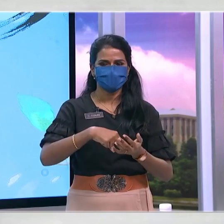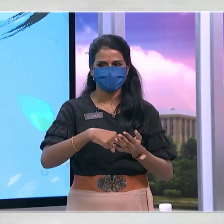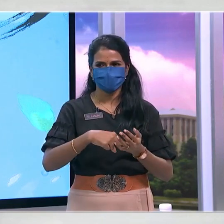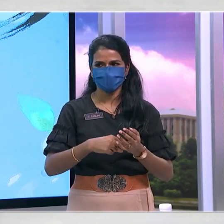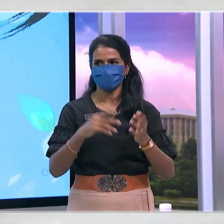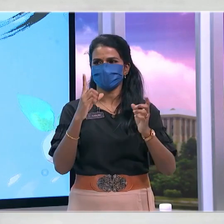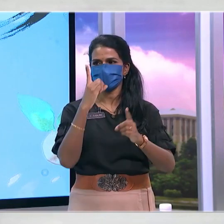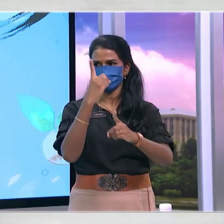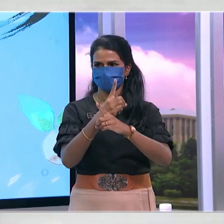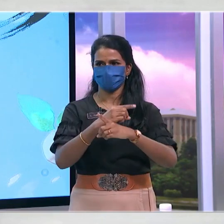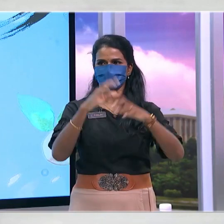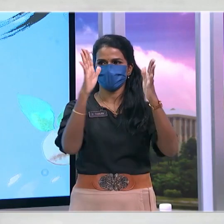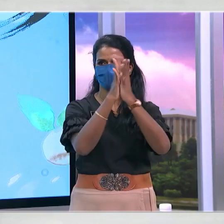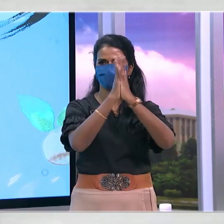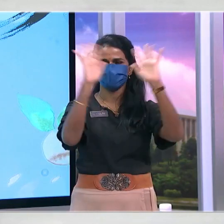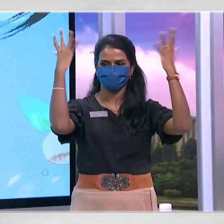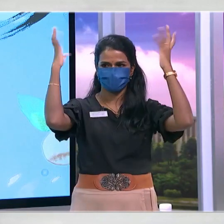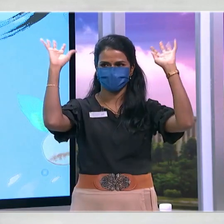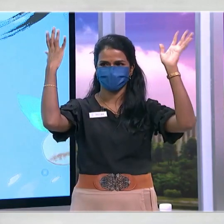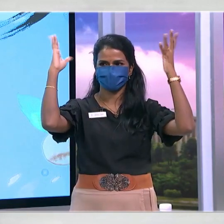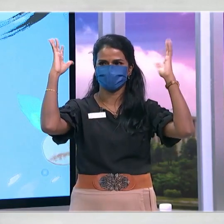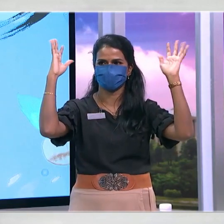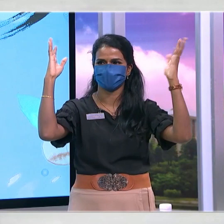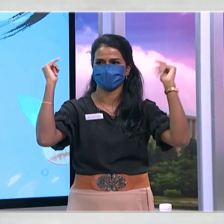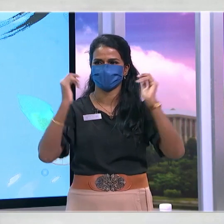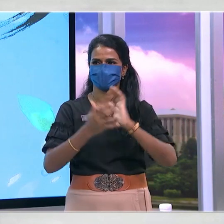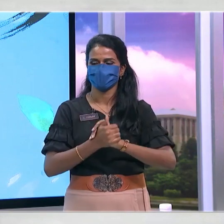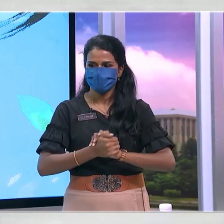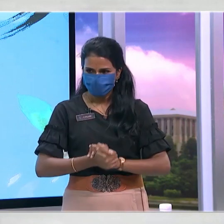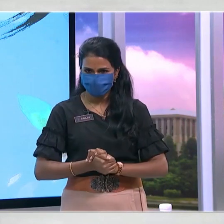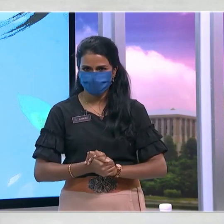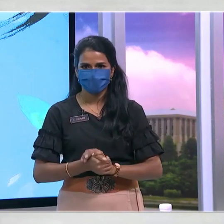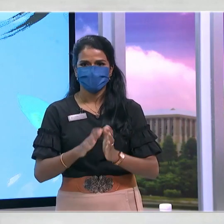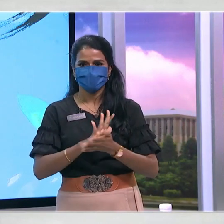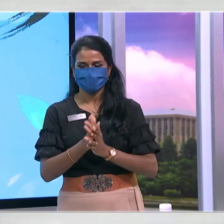Berdikari. Okey, betul. Tepukan untuk Kelman. Okey, jadi